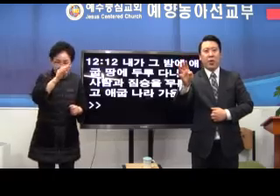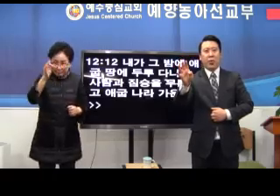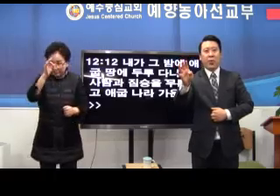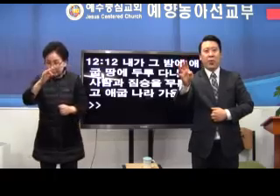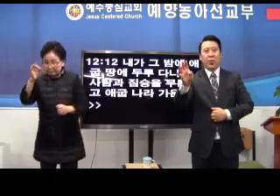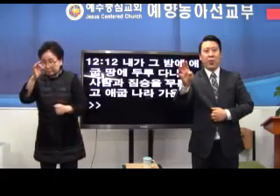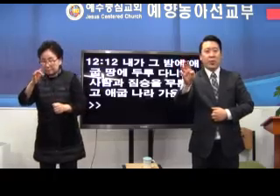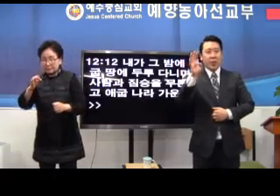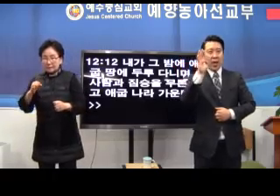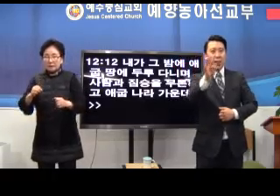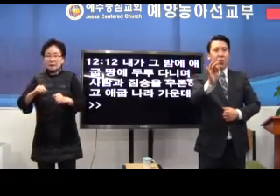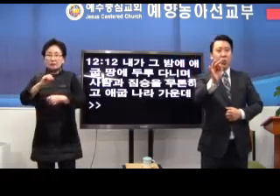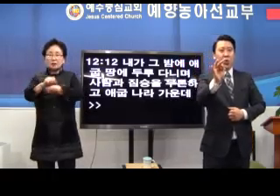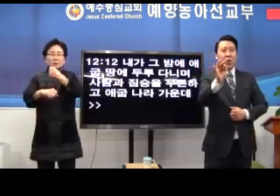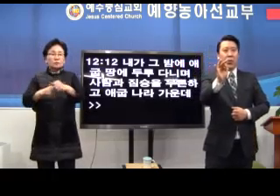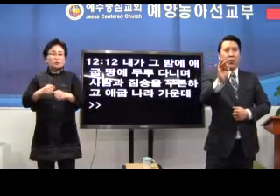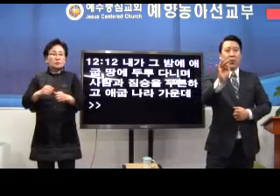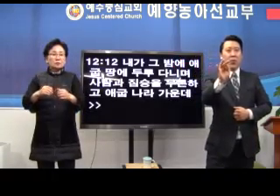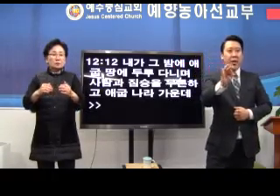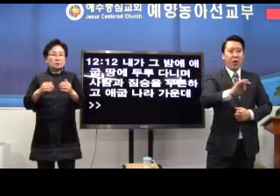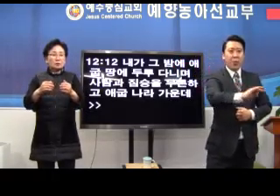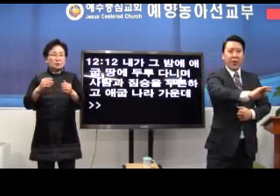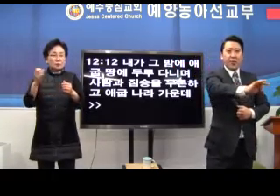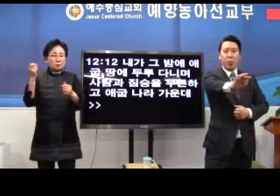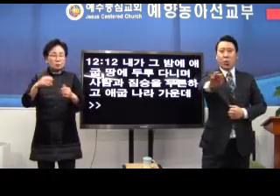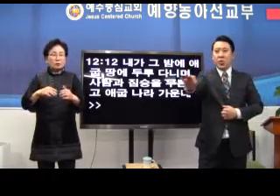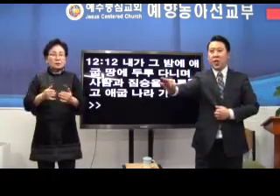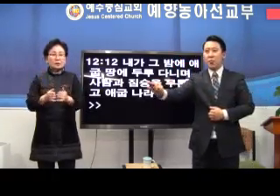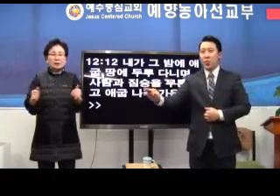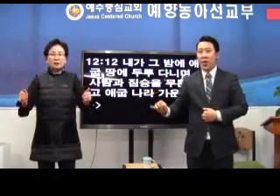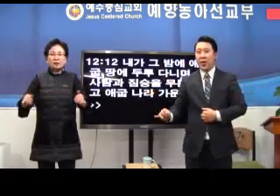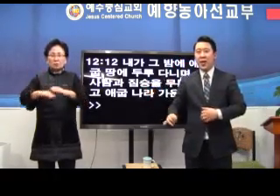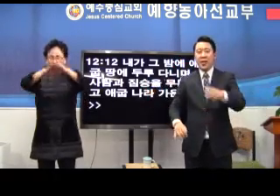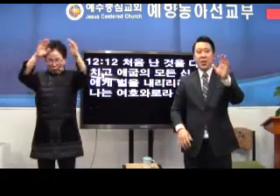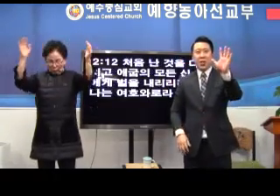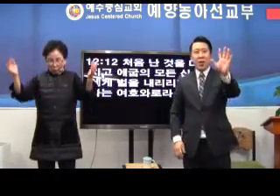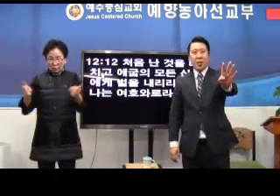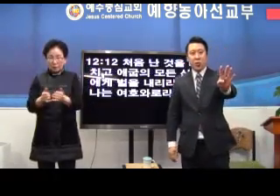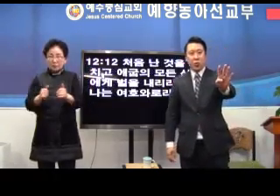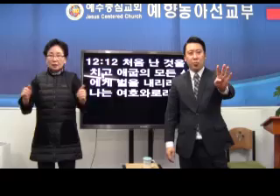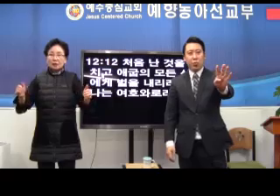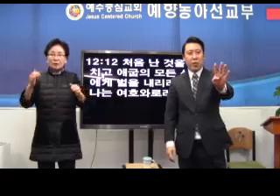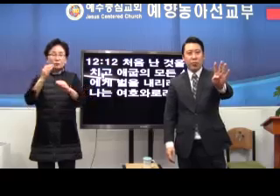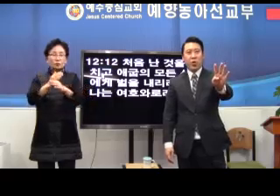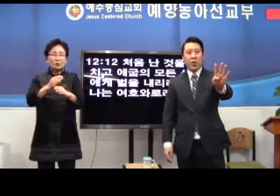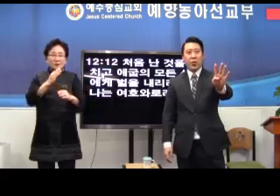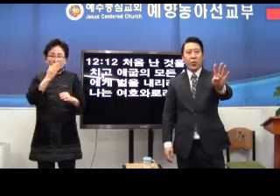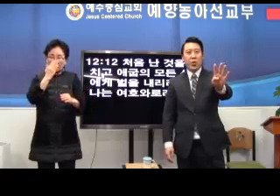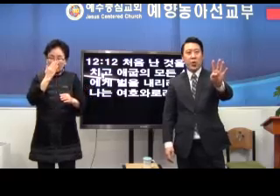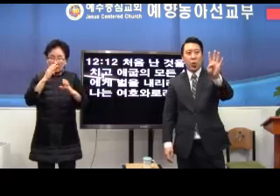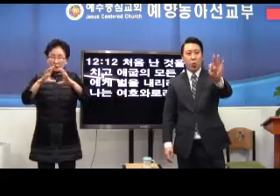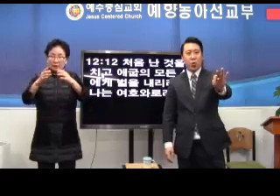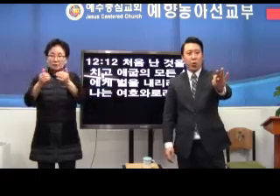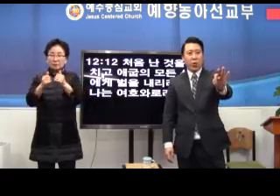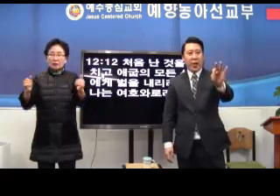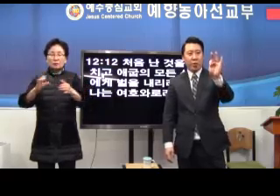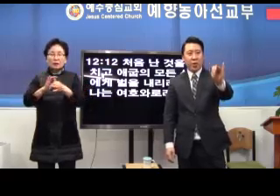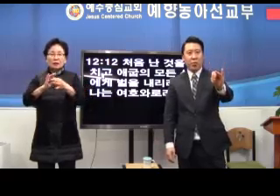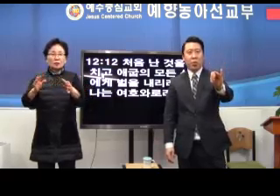물어나고 사람도 물어나고 애굽에 있는 모든 사람 중에 이스라엘 백성도 무관하고 동물도 애굽 사람도